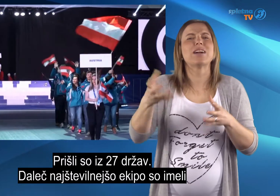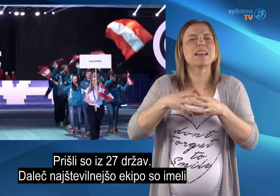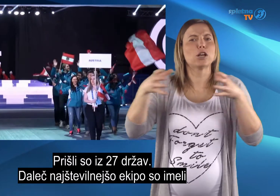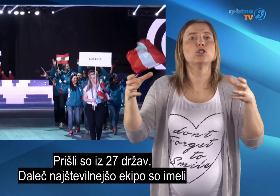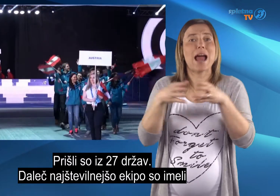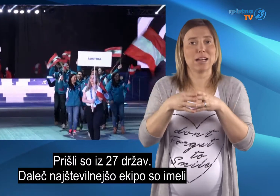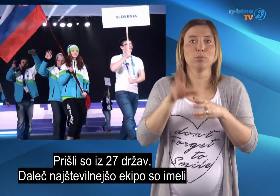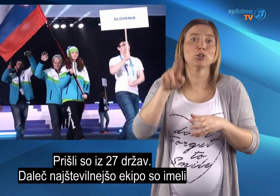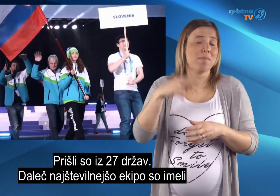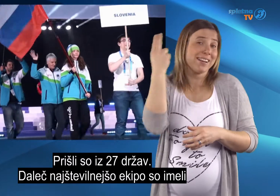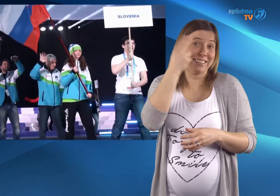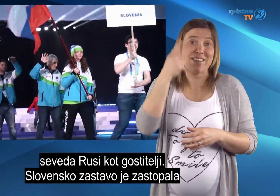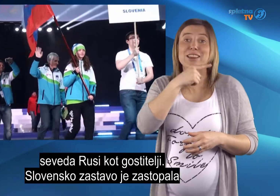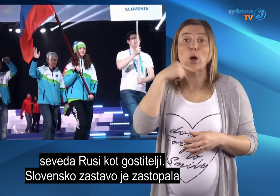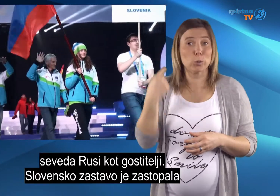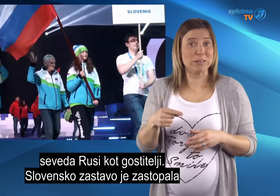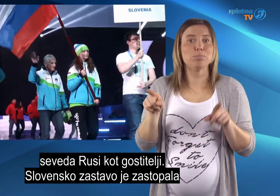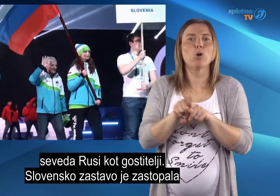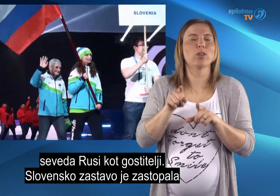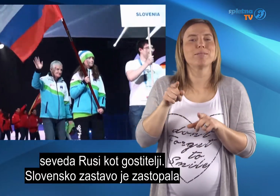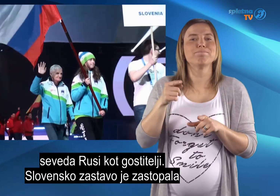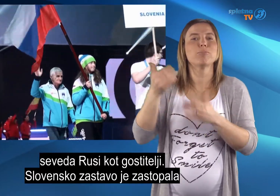so imeli seveda Rusi kot gostitelji.